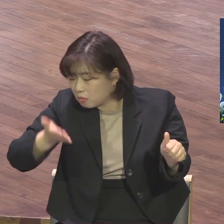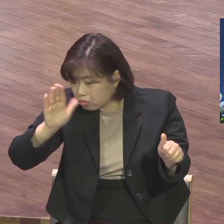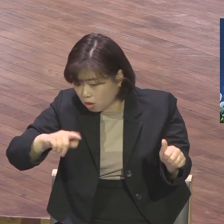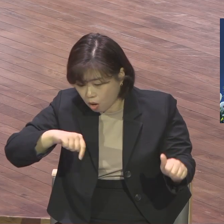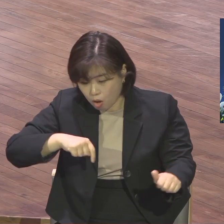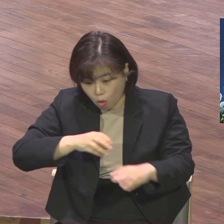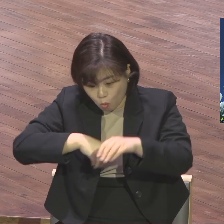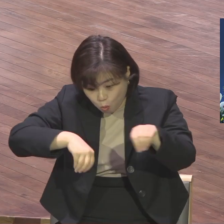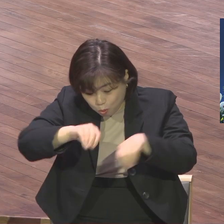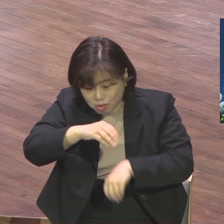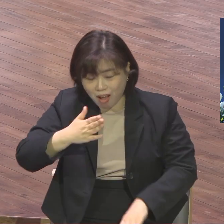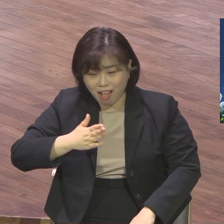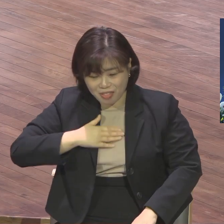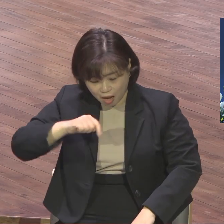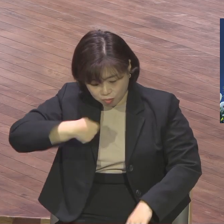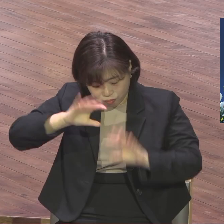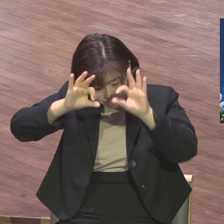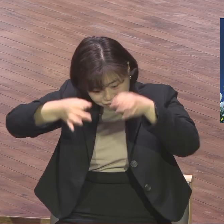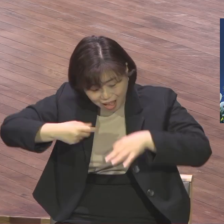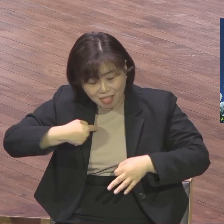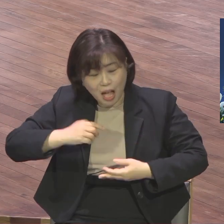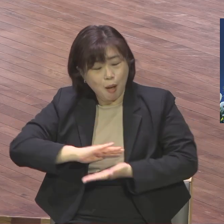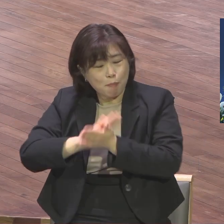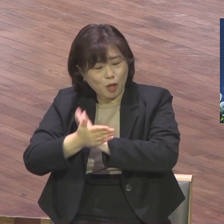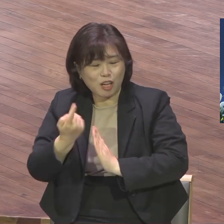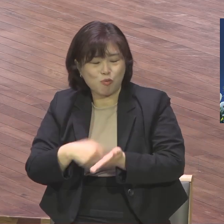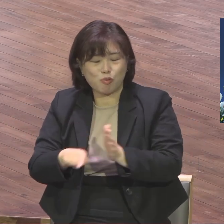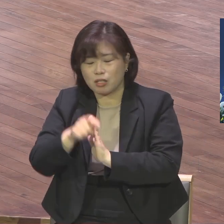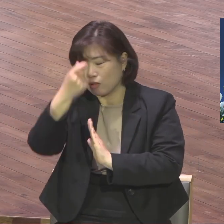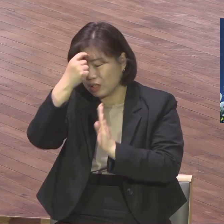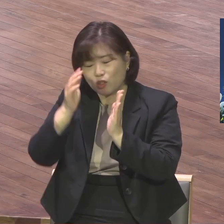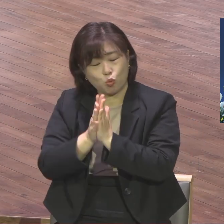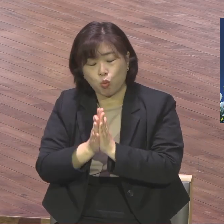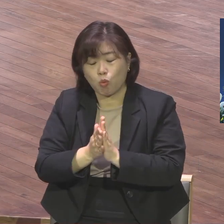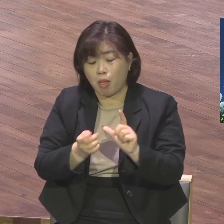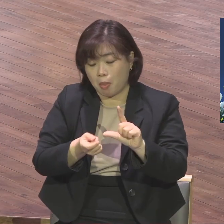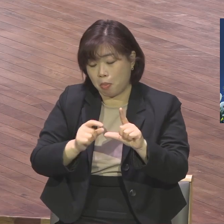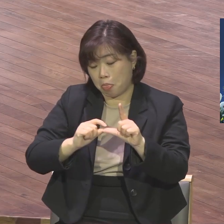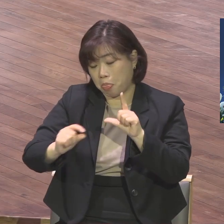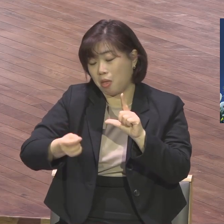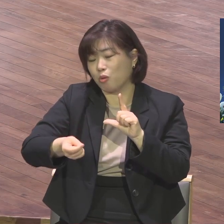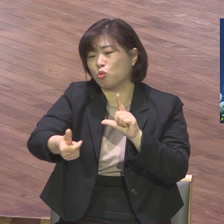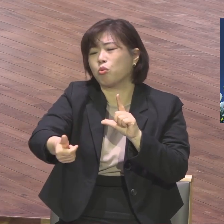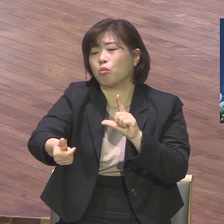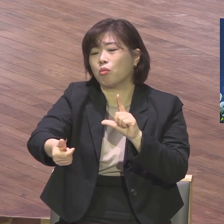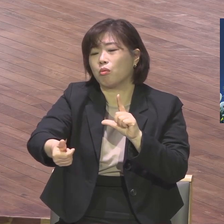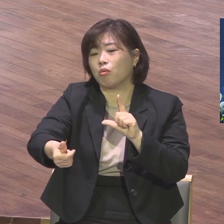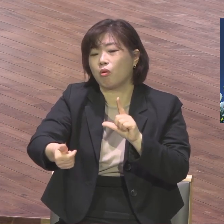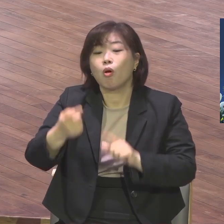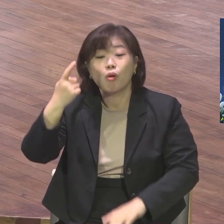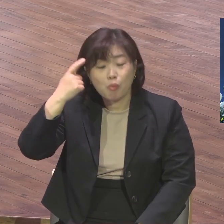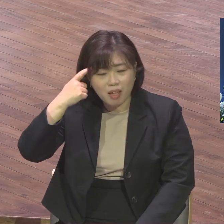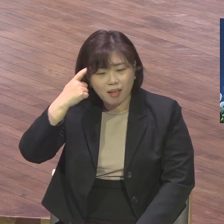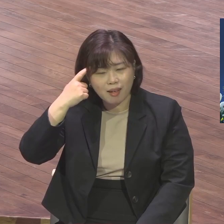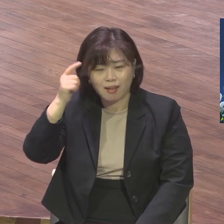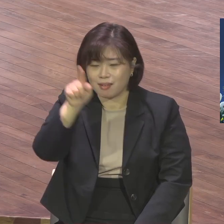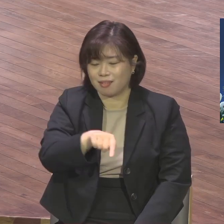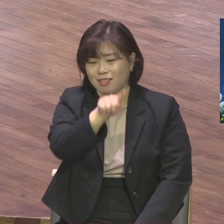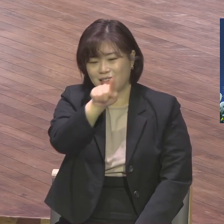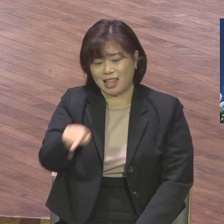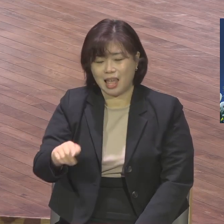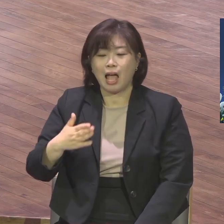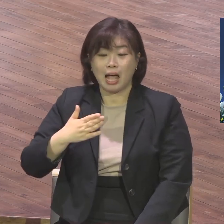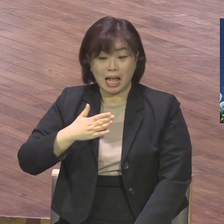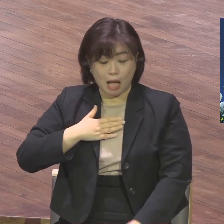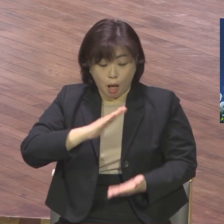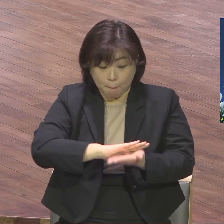변화의 시작은 나부터예요. 나예요. 나. 핑계대지 마세요. 나부터라는 사실을